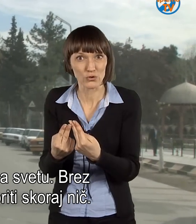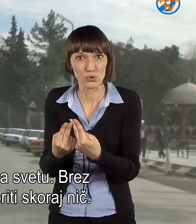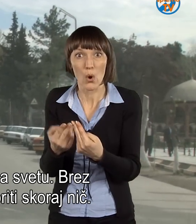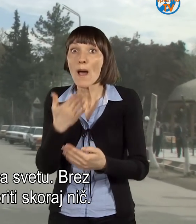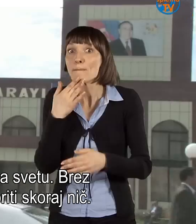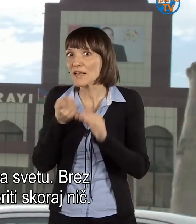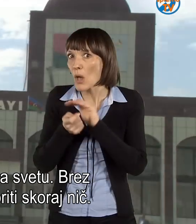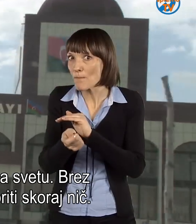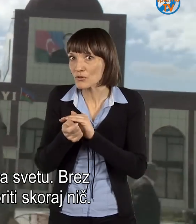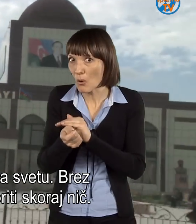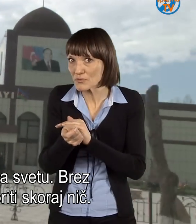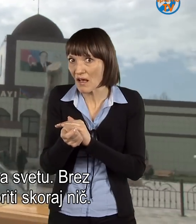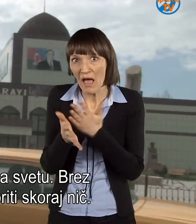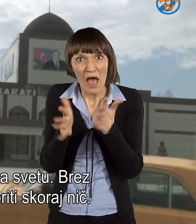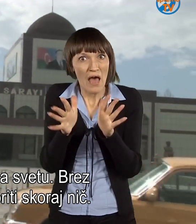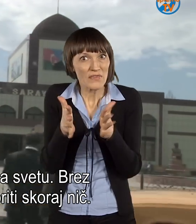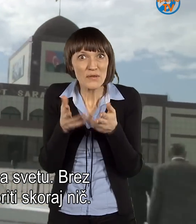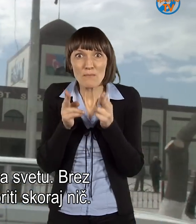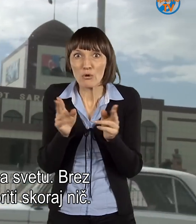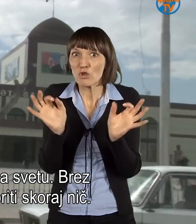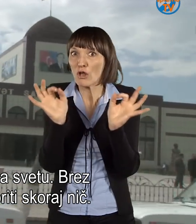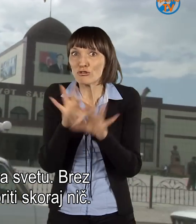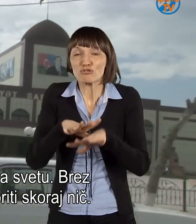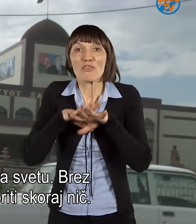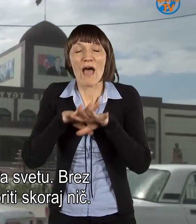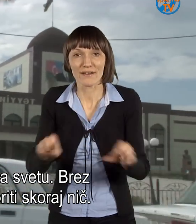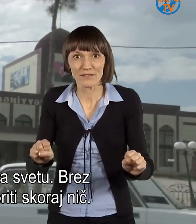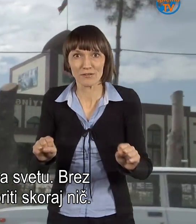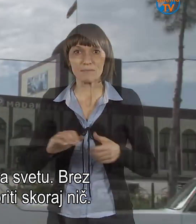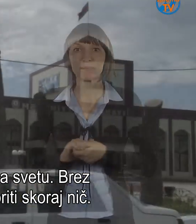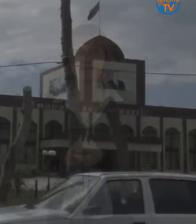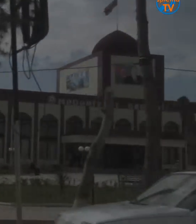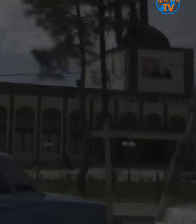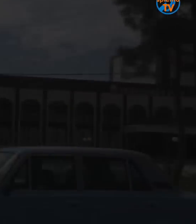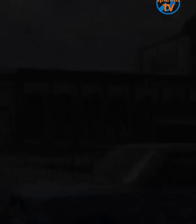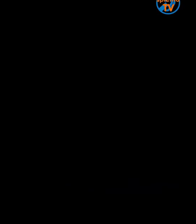Brez podkupnine namreč ni moč storiti skoraj nič.